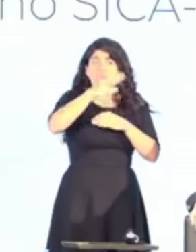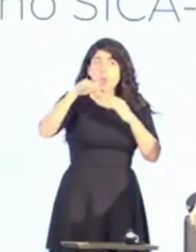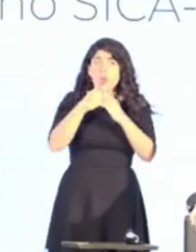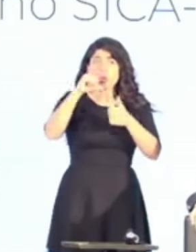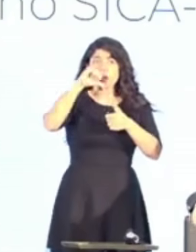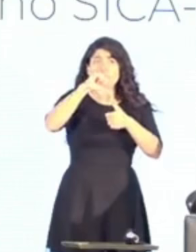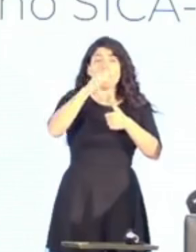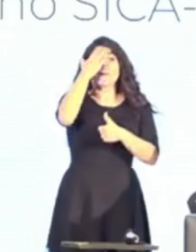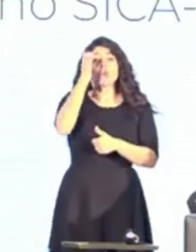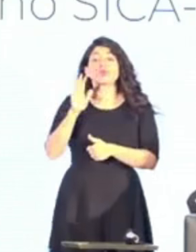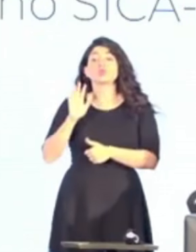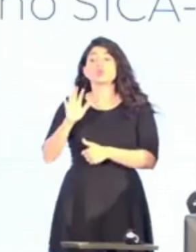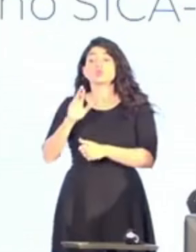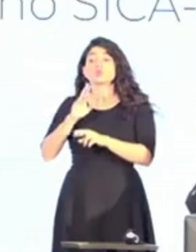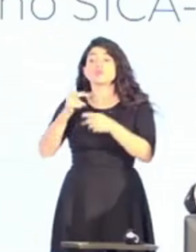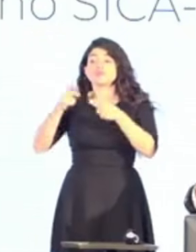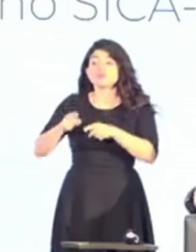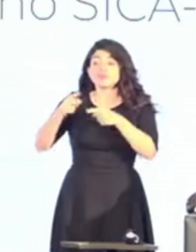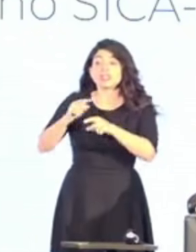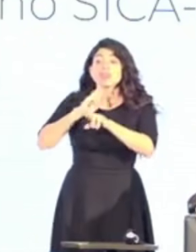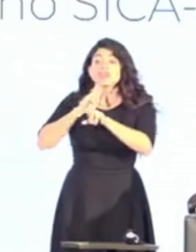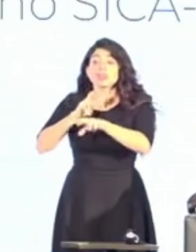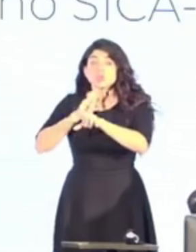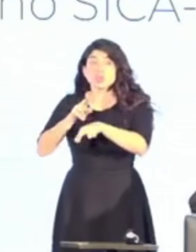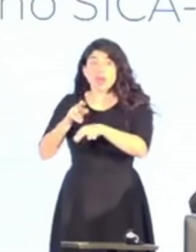de todo el istmo, porque los resultados de esto